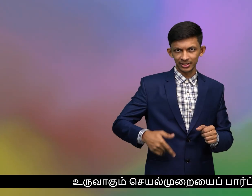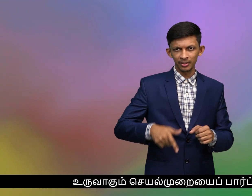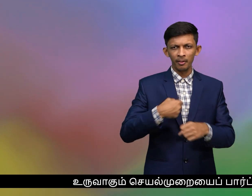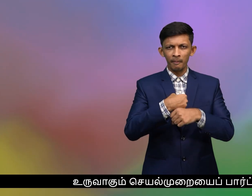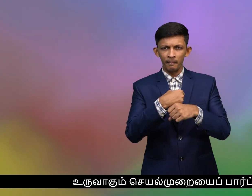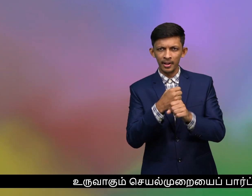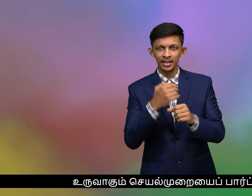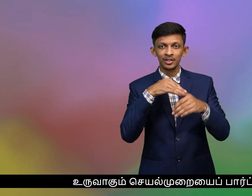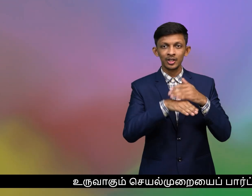பார்ப்போம்.